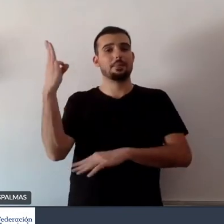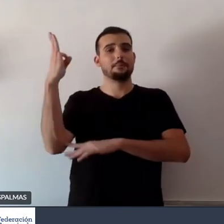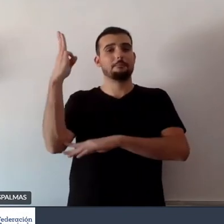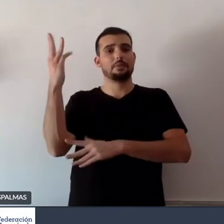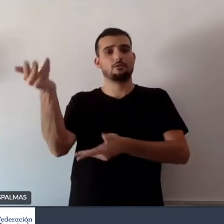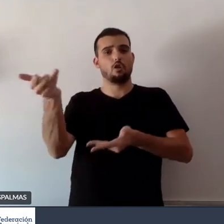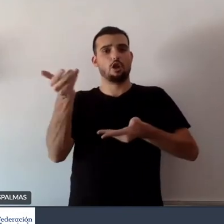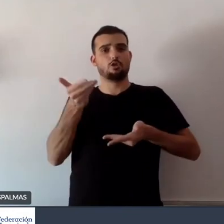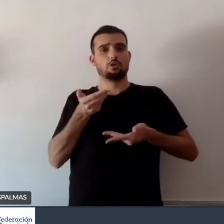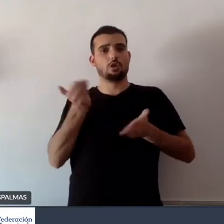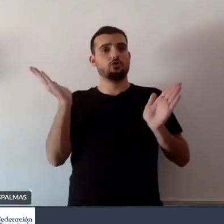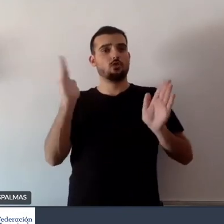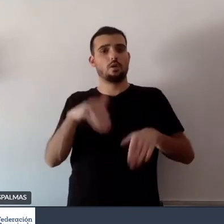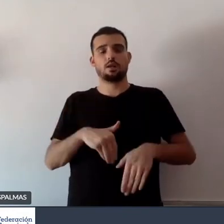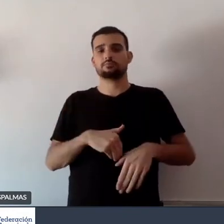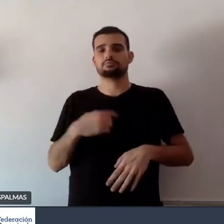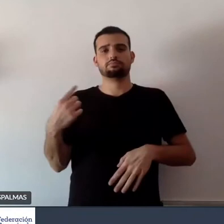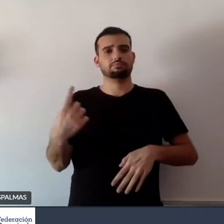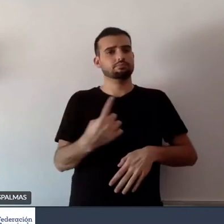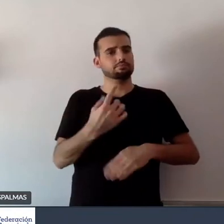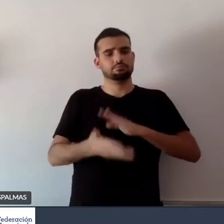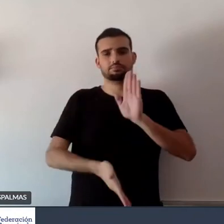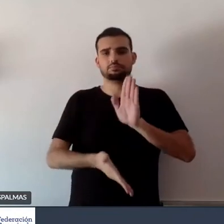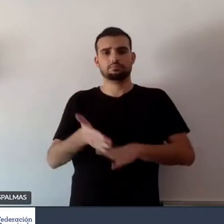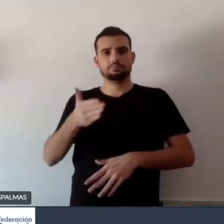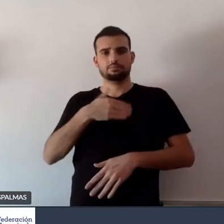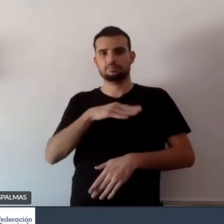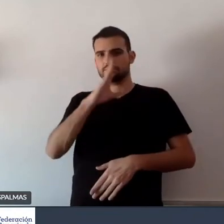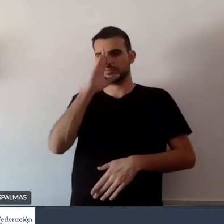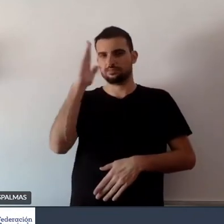hacia adentro. Poste bajo.